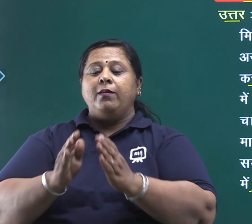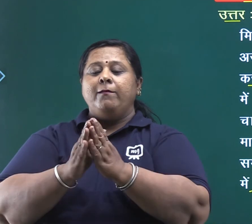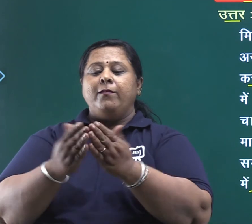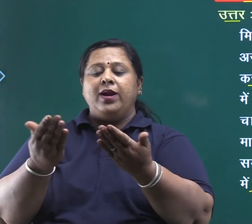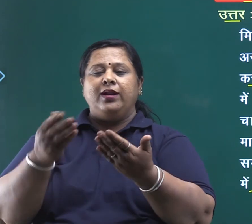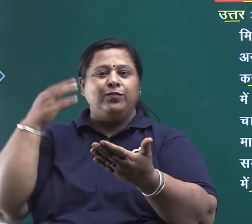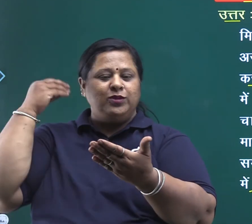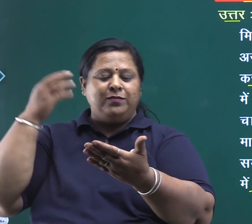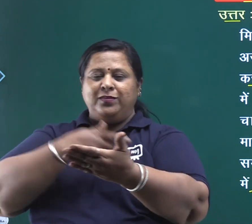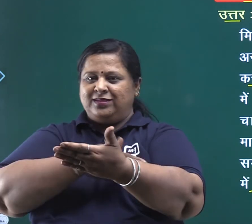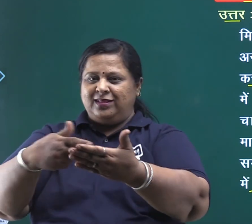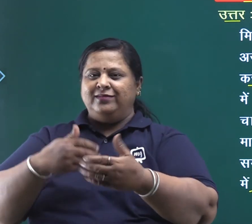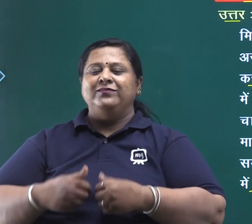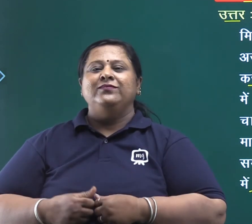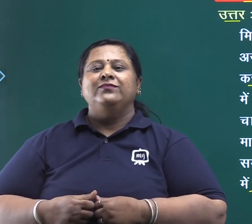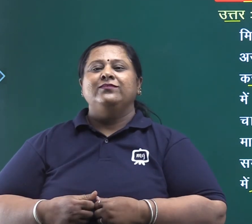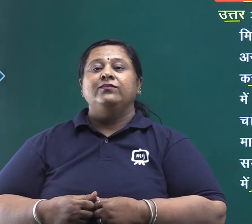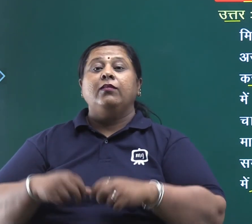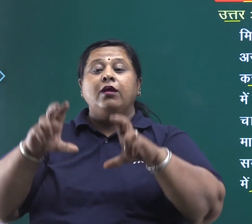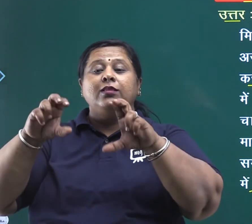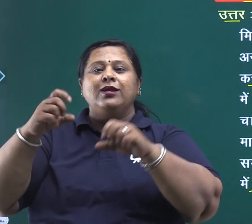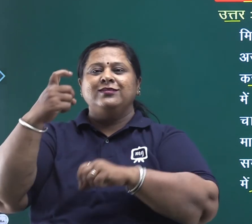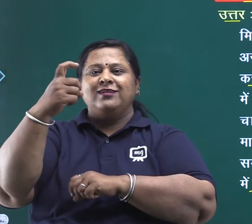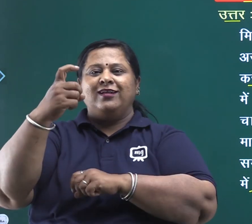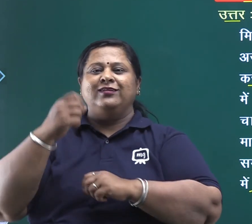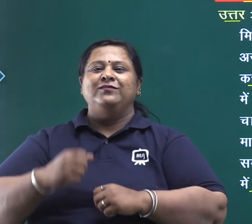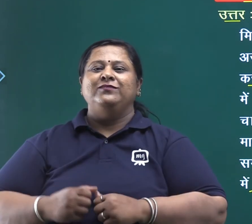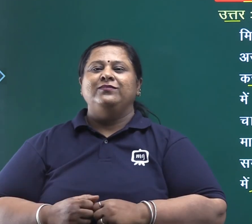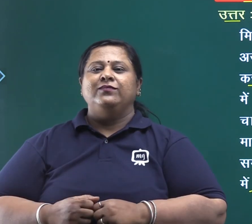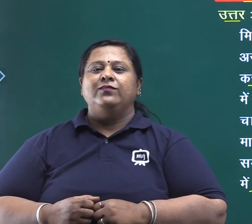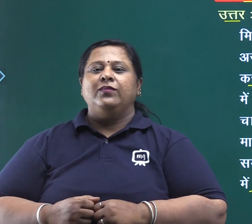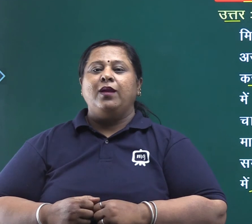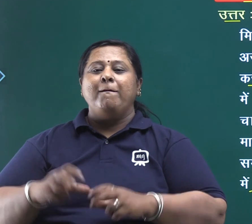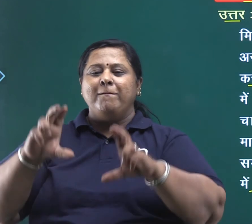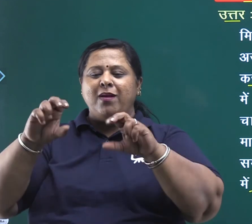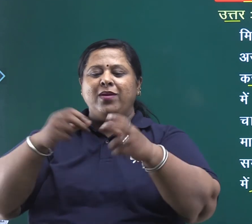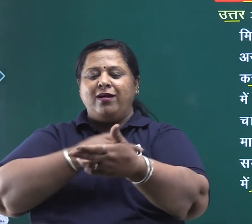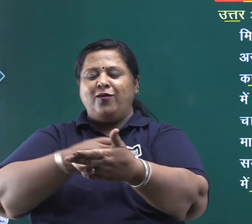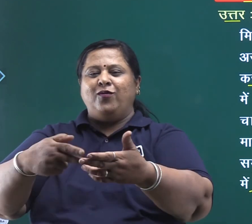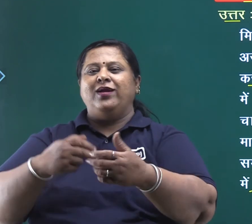पाठ्यपुस्तक वसंत के अध्याय 7 पापा खो गए